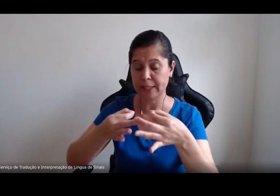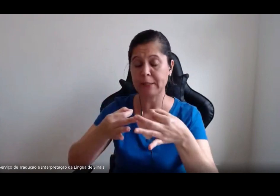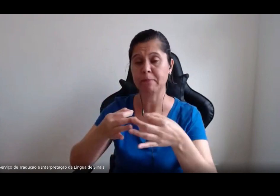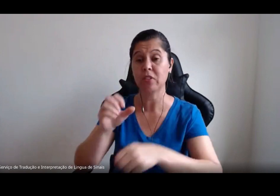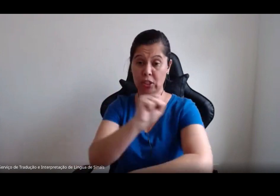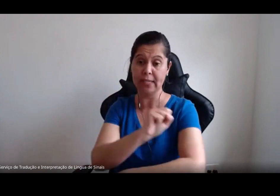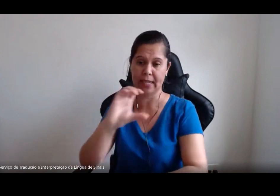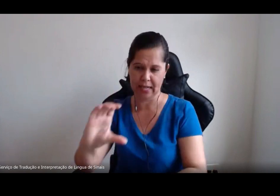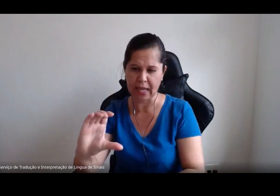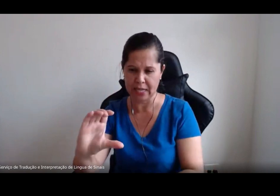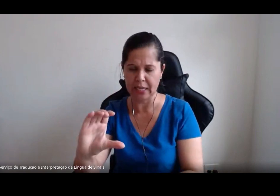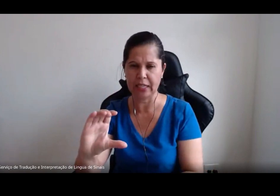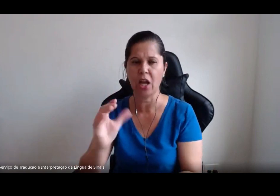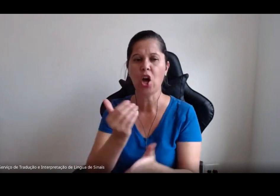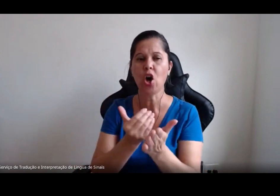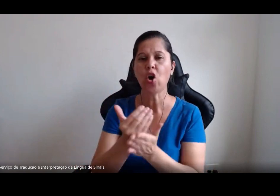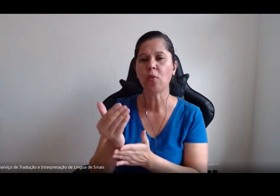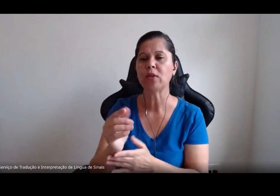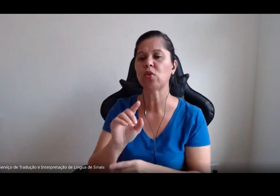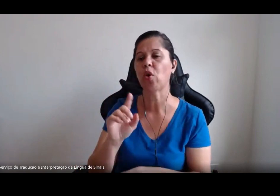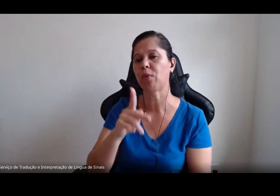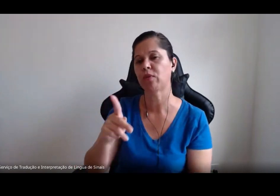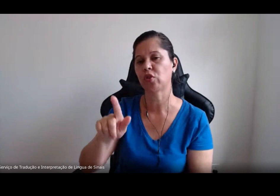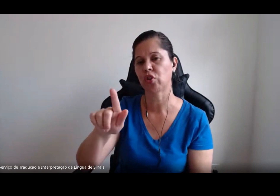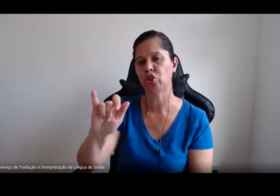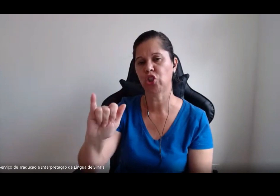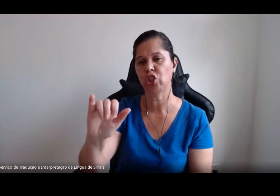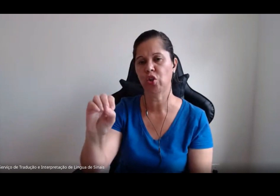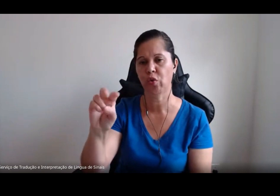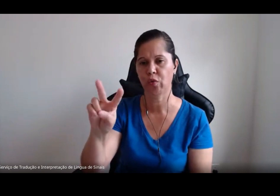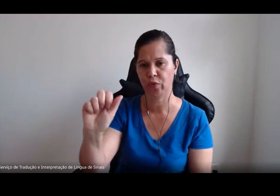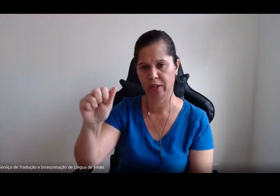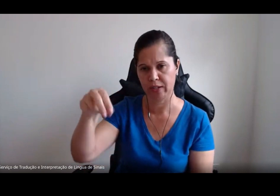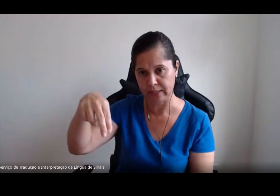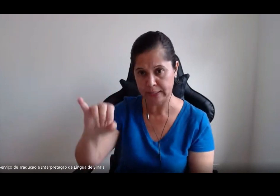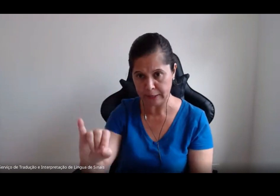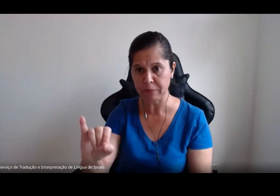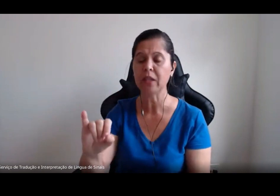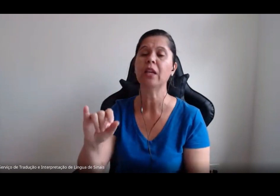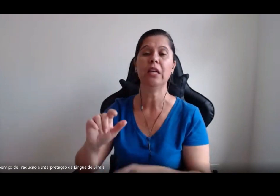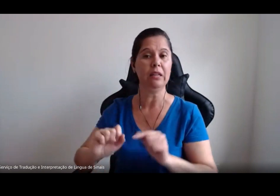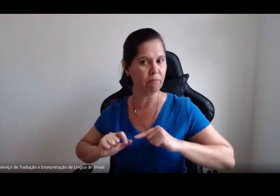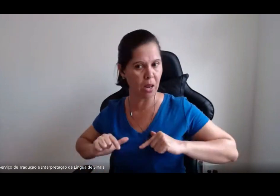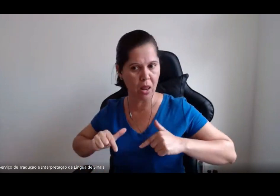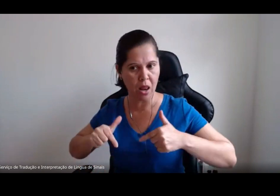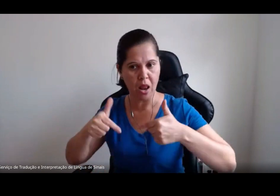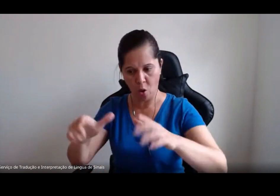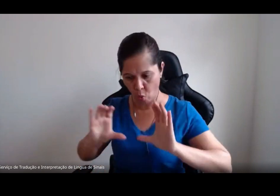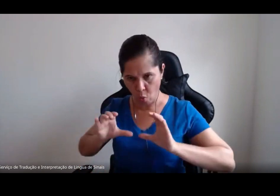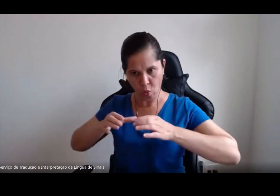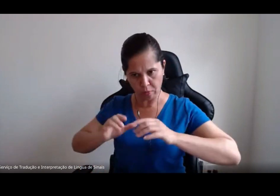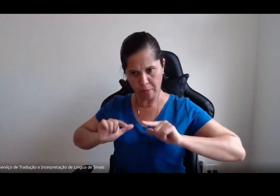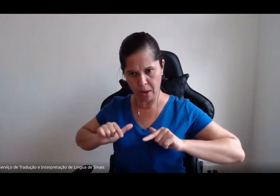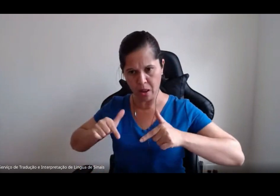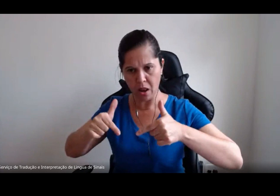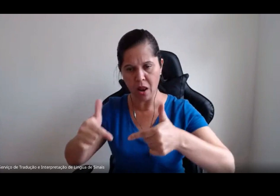Santa Catarina, que desde os anos 90, fundado pelo professor Gilvan Miller, vem desenvolvendo trabalhos e vem se esforçando